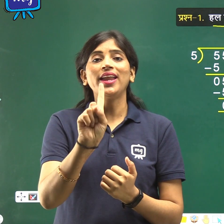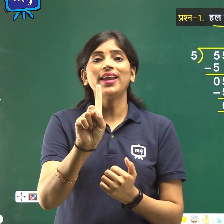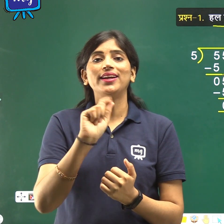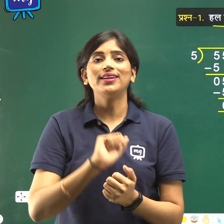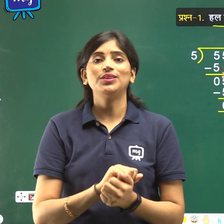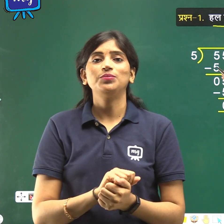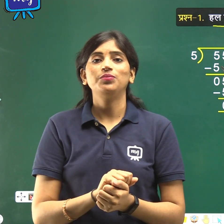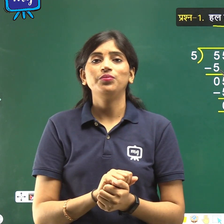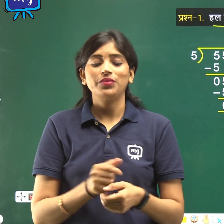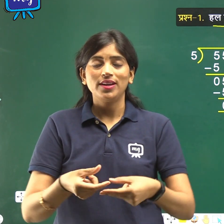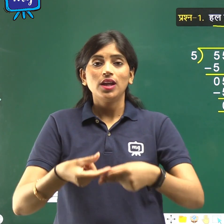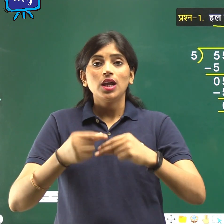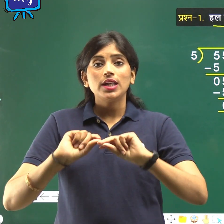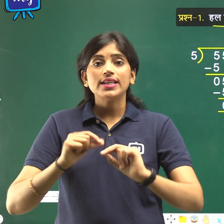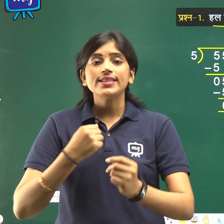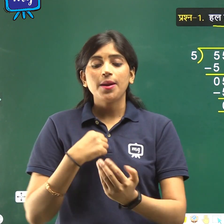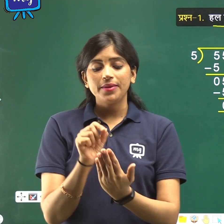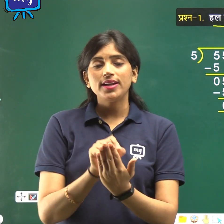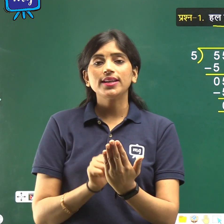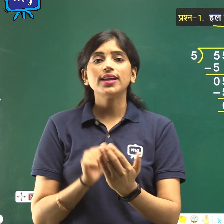1 और नीचे हमने लिखे